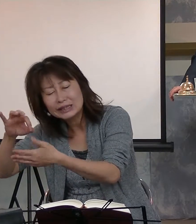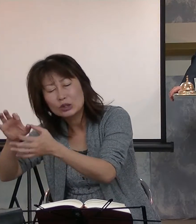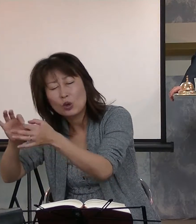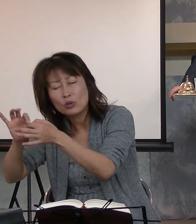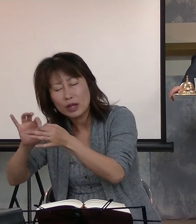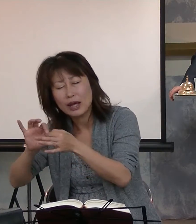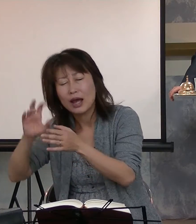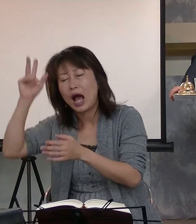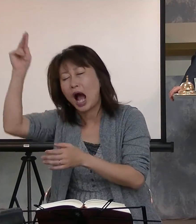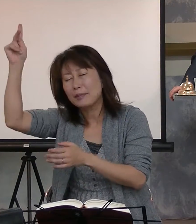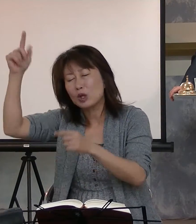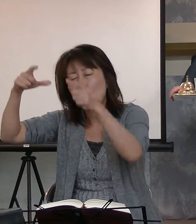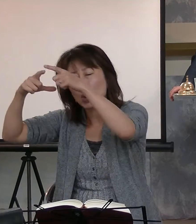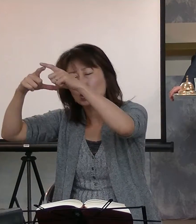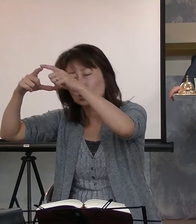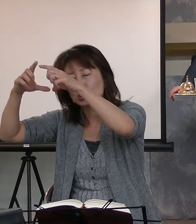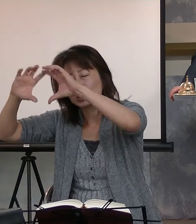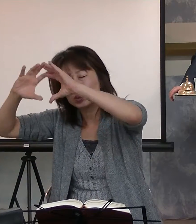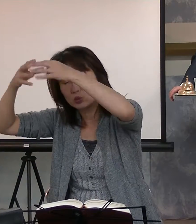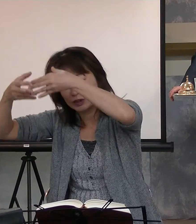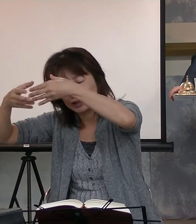神様の国の繁栄と、